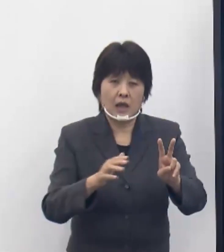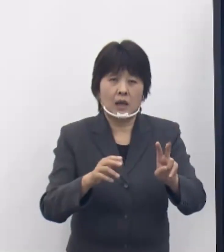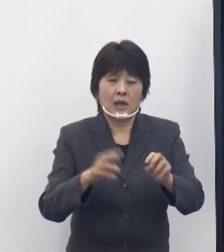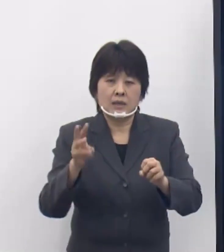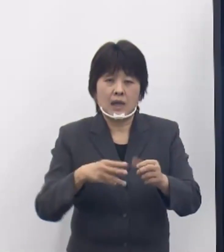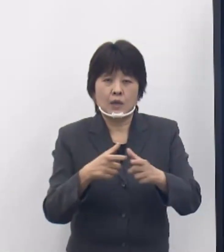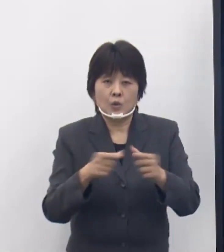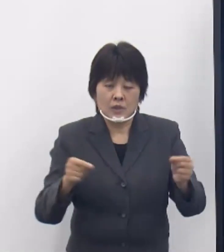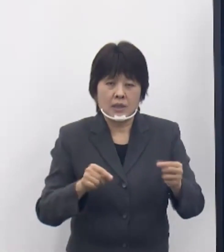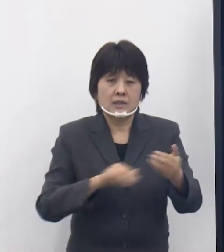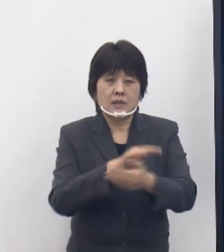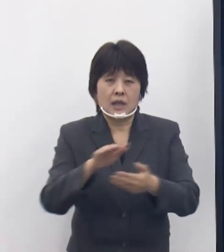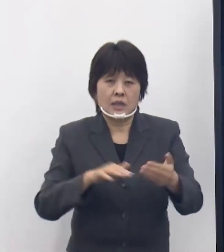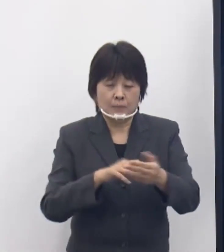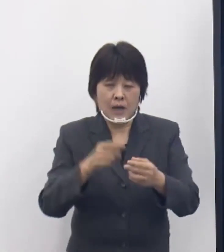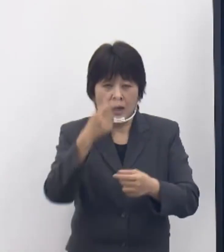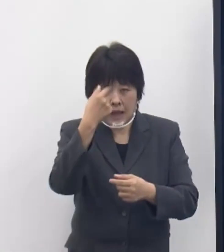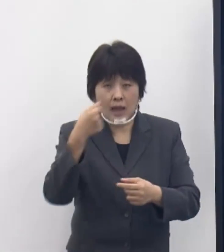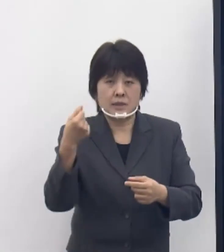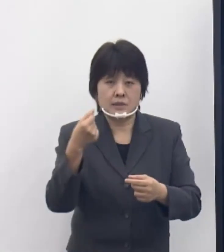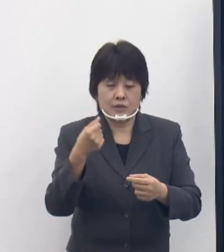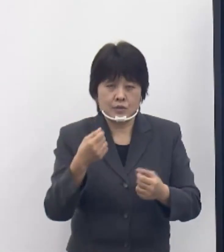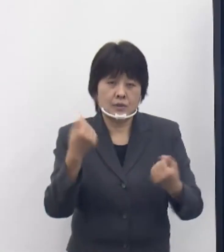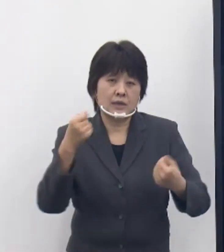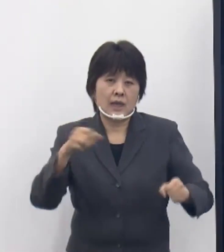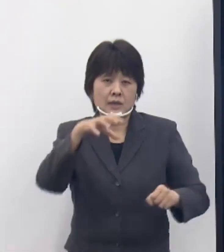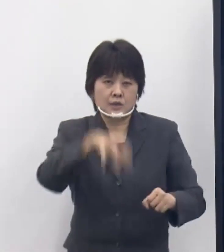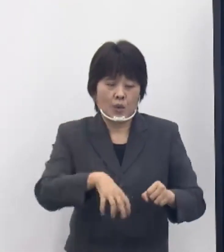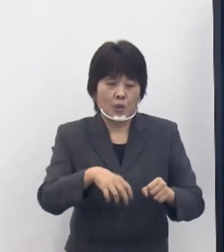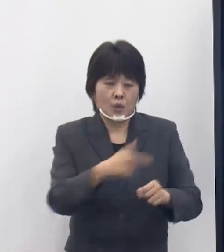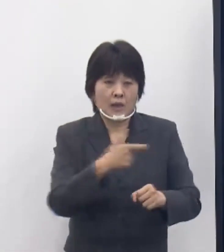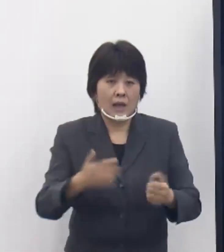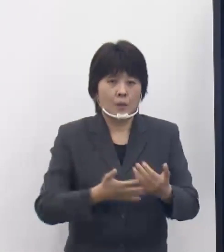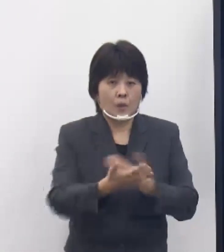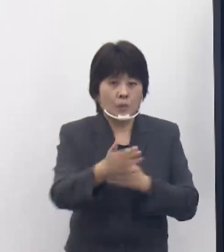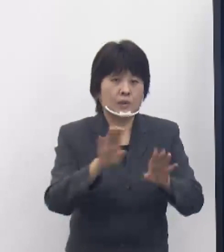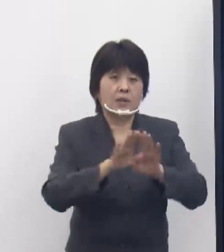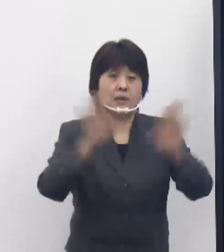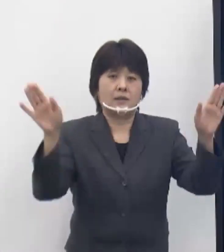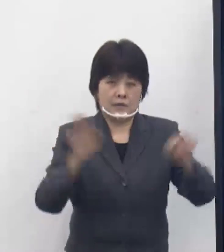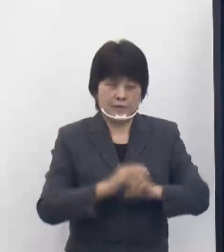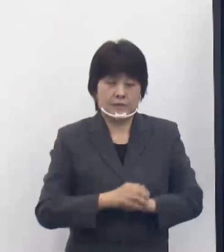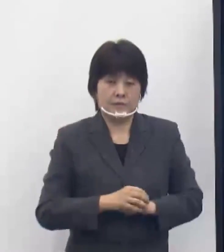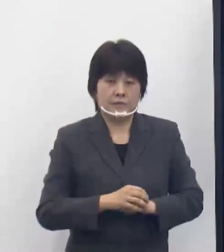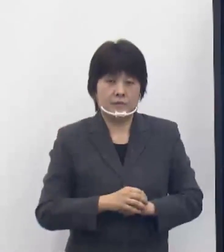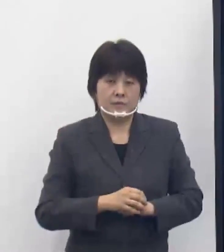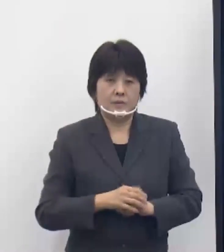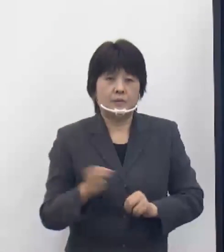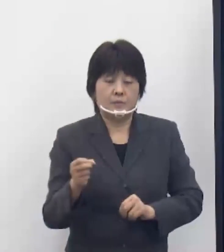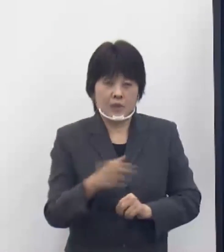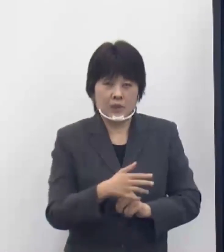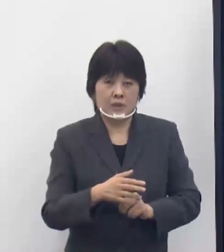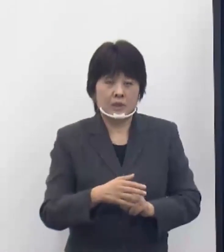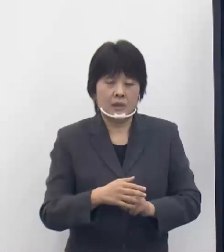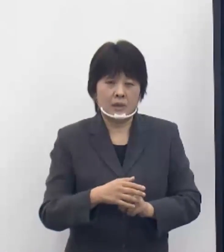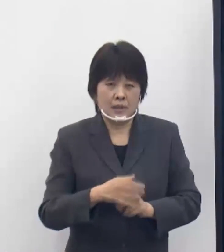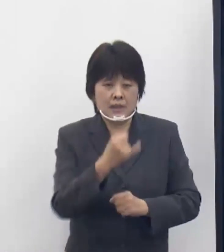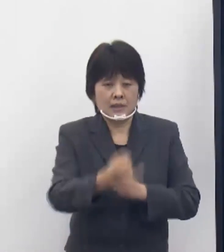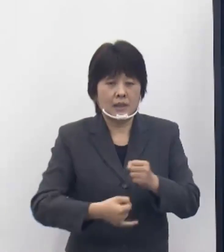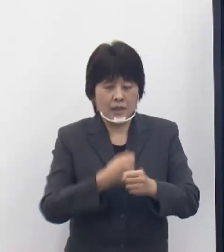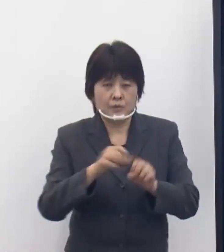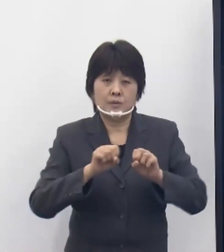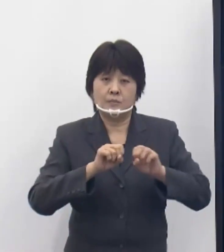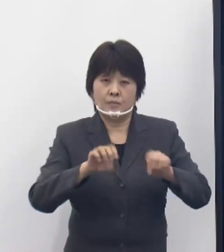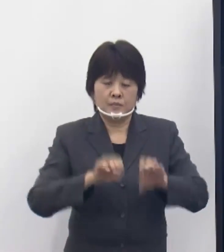国埼玉芸術劇場大ホールにおいて開催をいたします。なお、オンラインでの視聴もできます